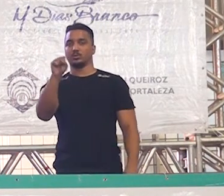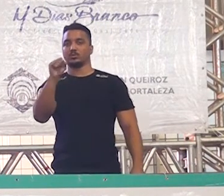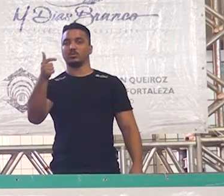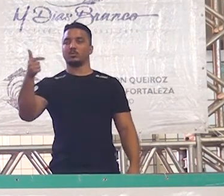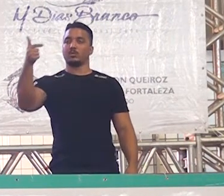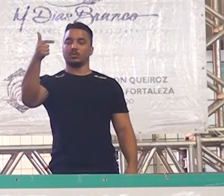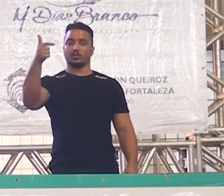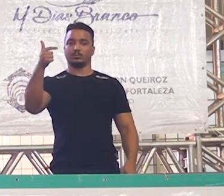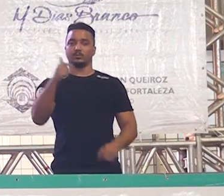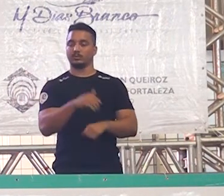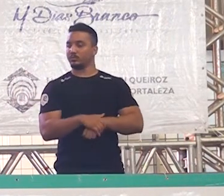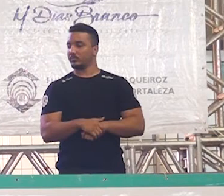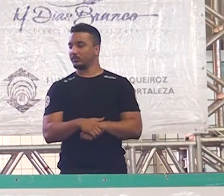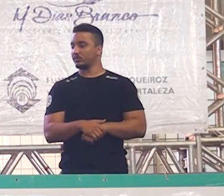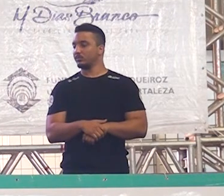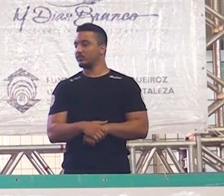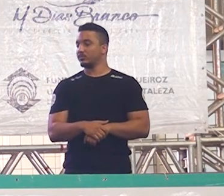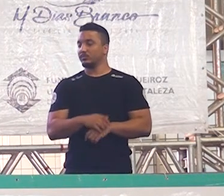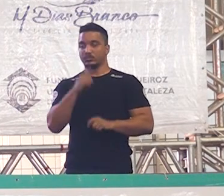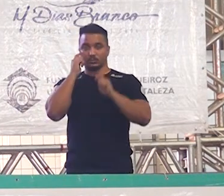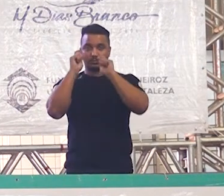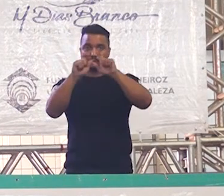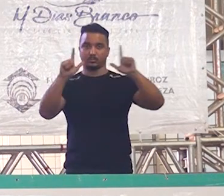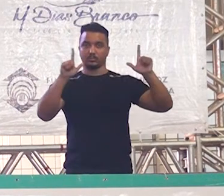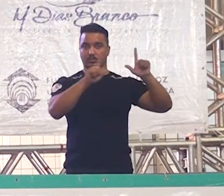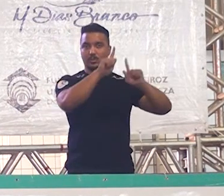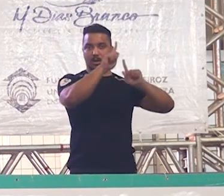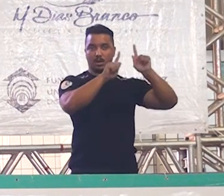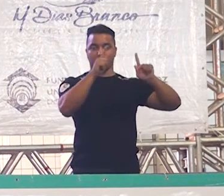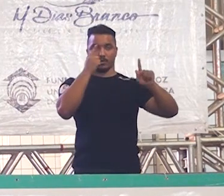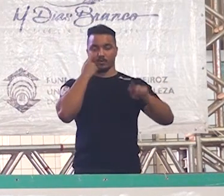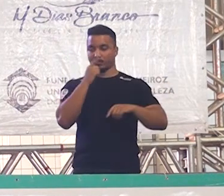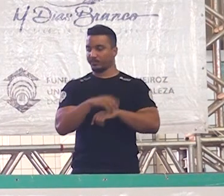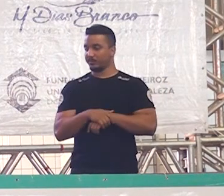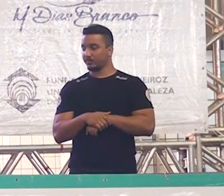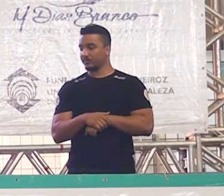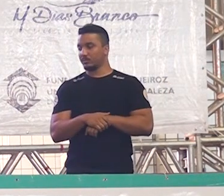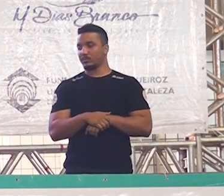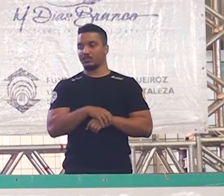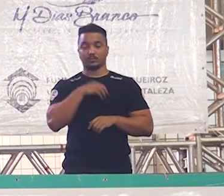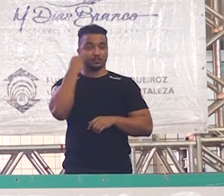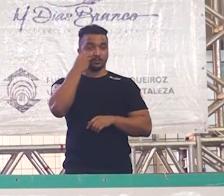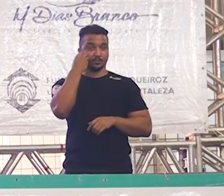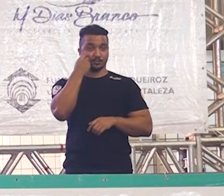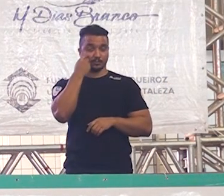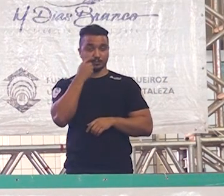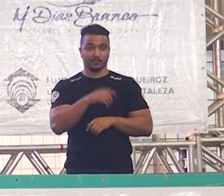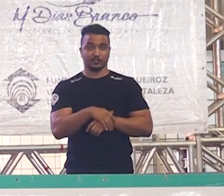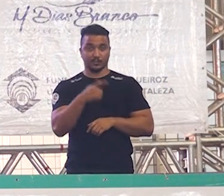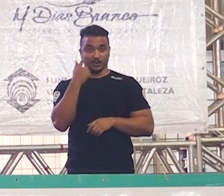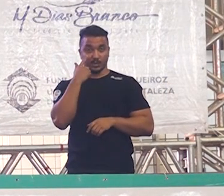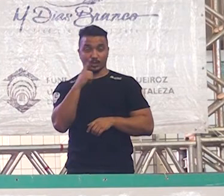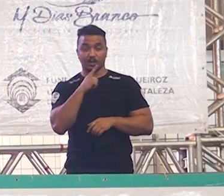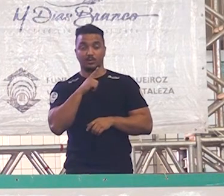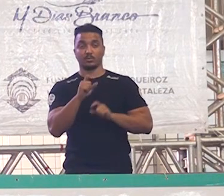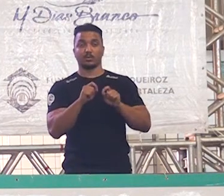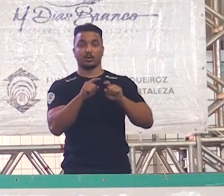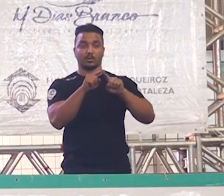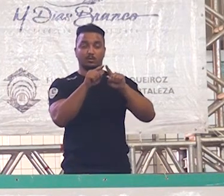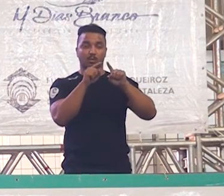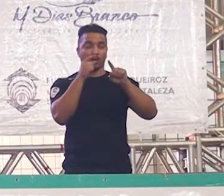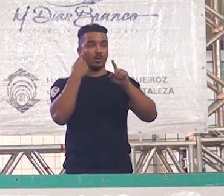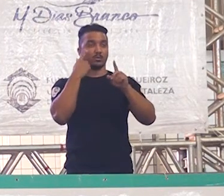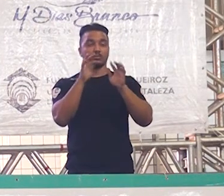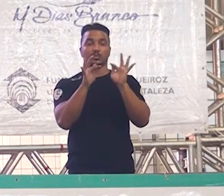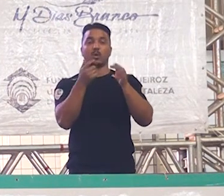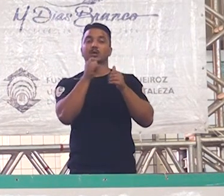aceleração. Vamos ampliar aqui um pouquinho o gráfico. Experimento mental. Você vai dar uma volta